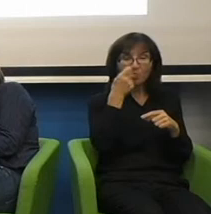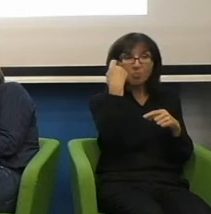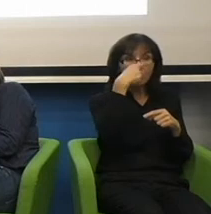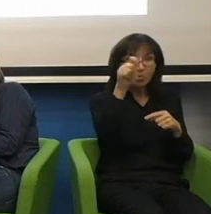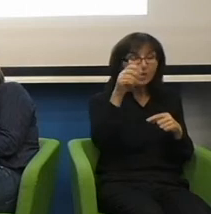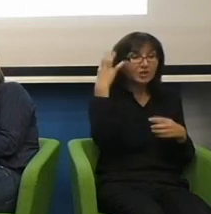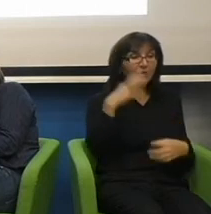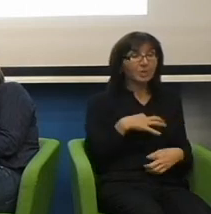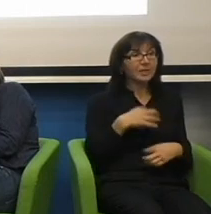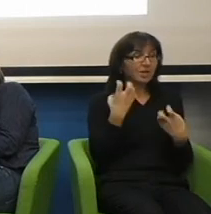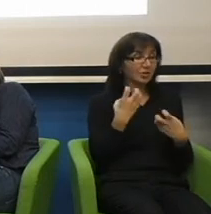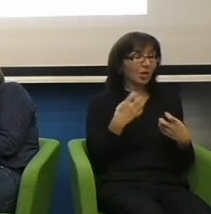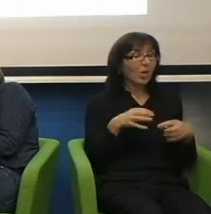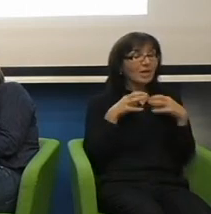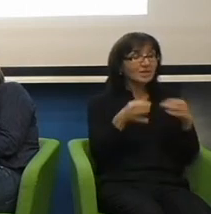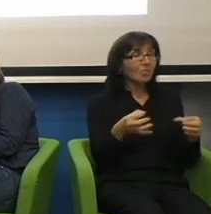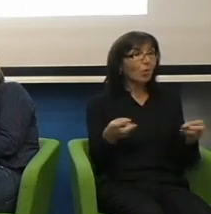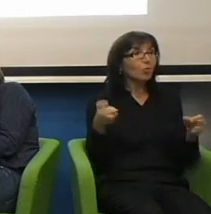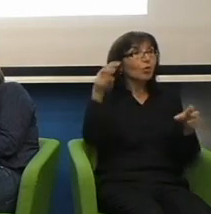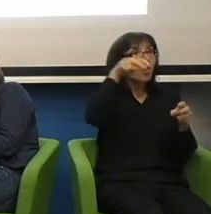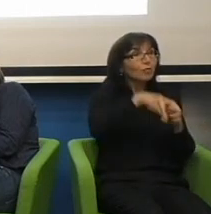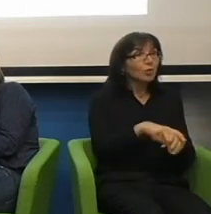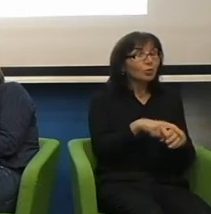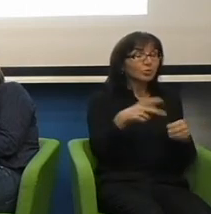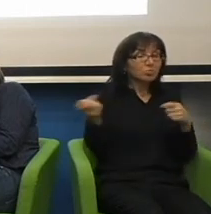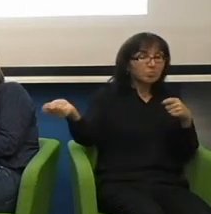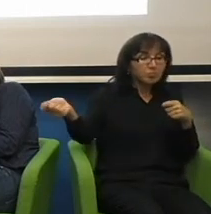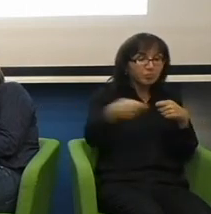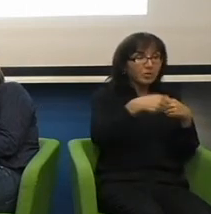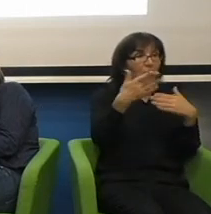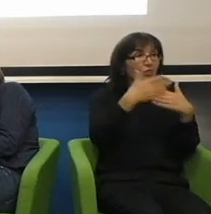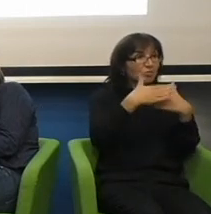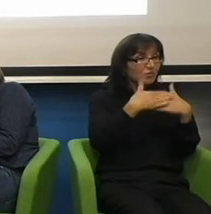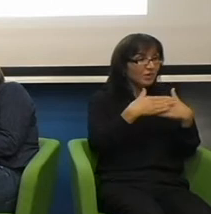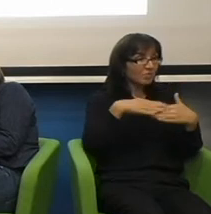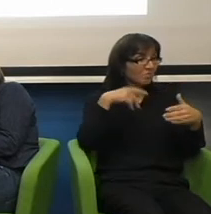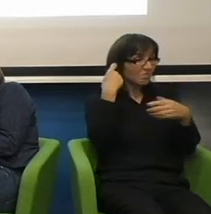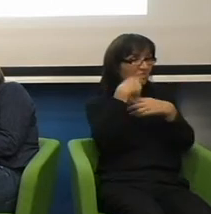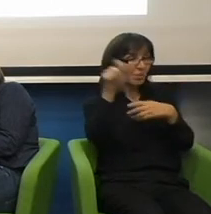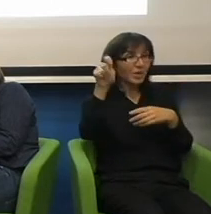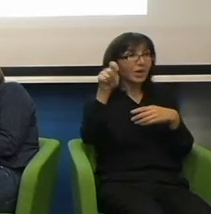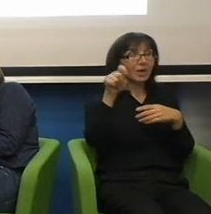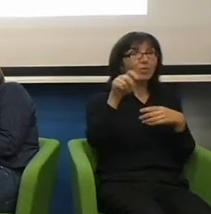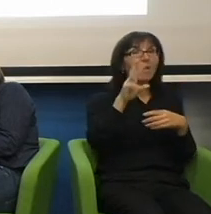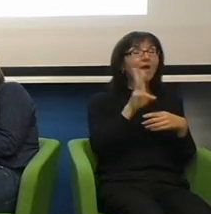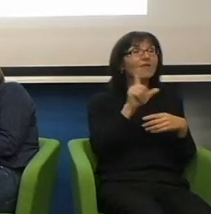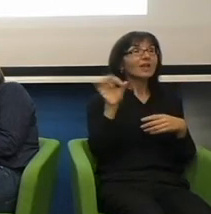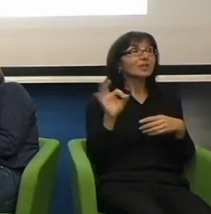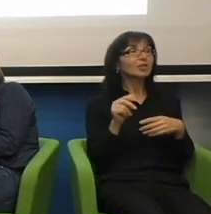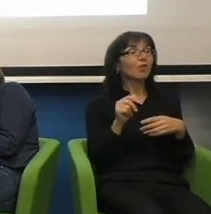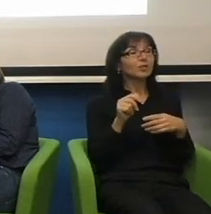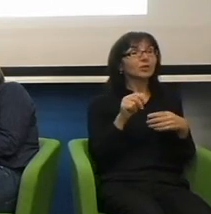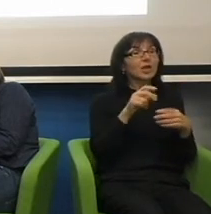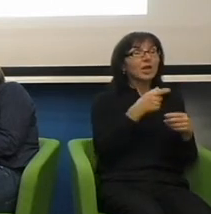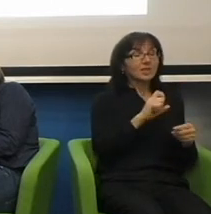do Mercedesa księdza Jankowskiego, zatrzasnął jej drzwi przed nosem i odjechał. Gdy do gabinetu Wałęsy w hotelu morskim wchodzi Walentynowicz, sekretarka